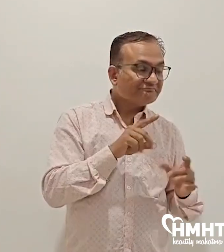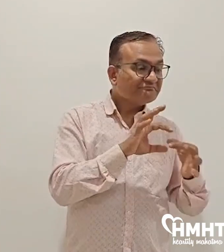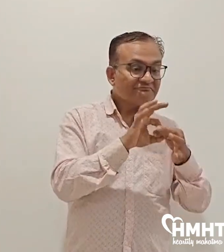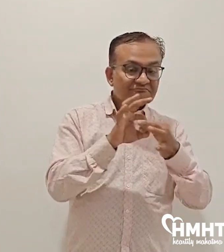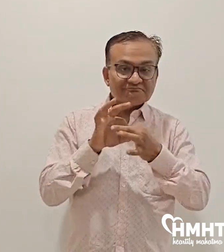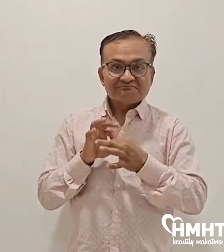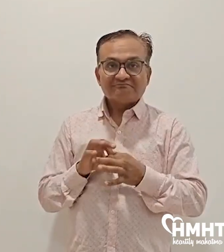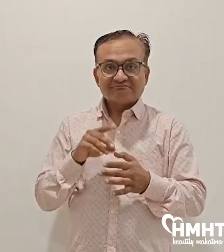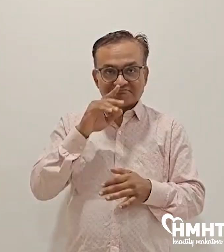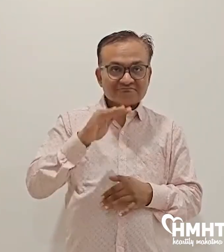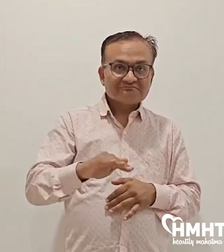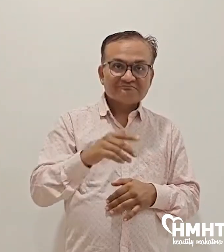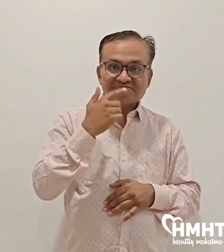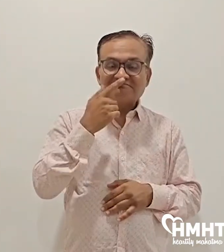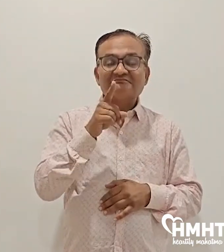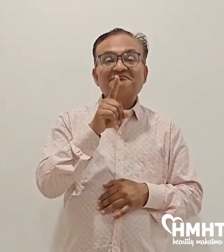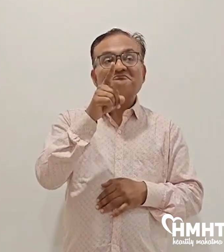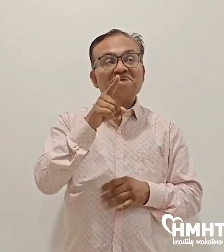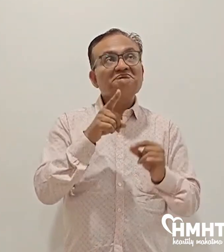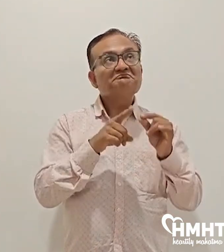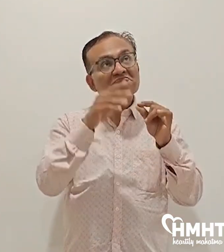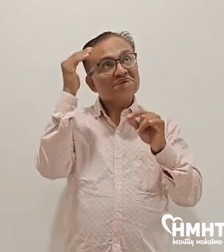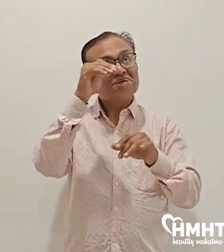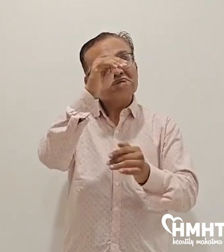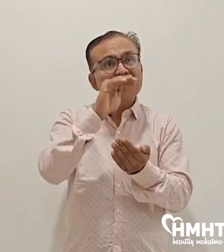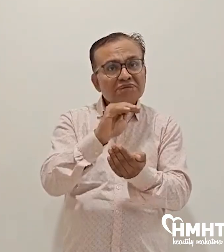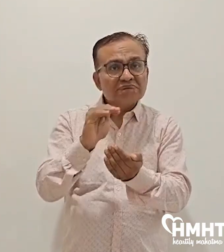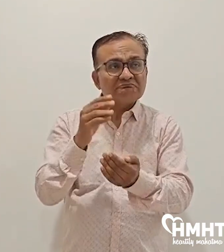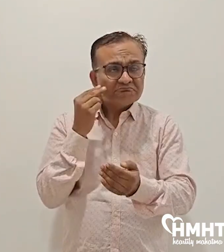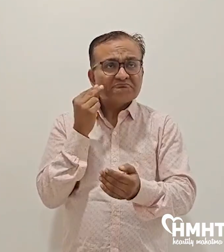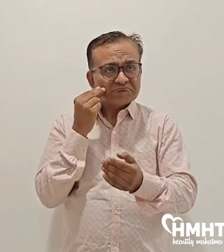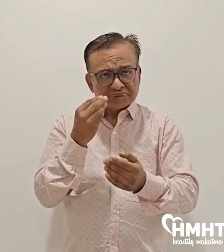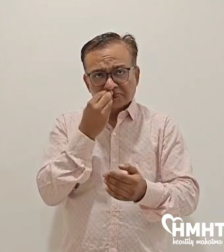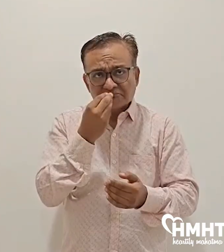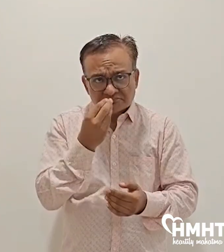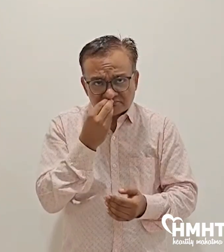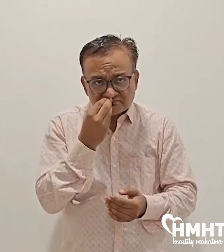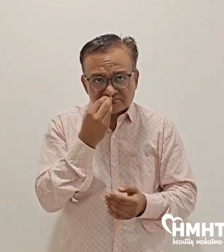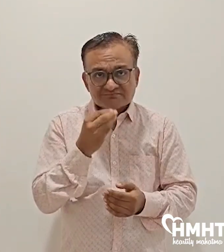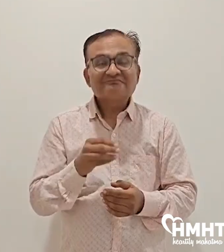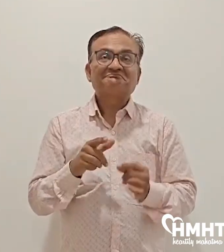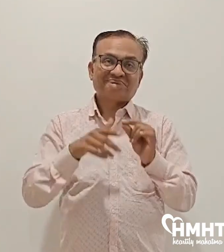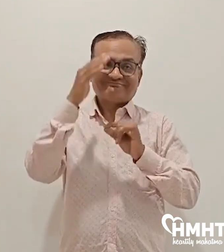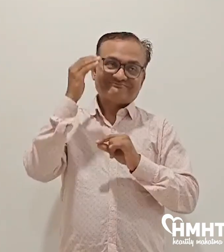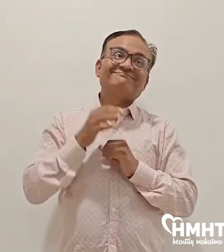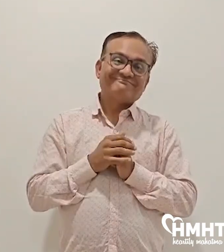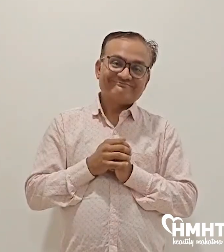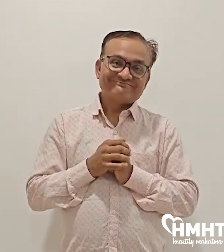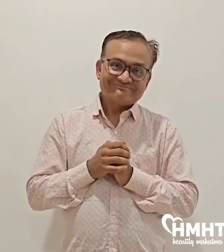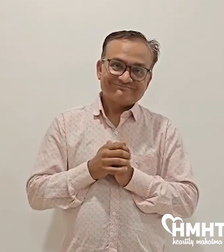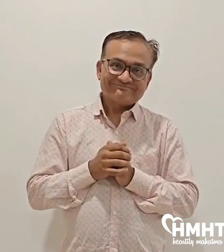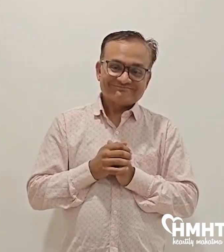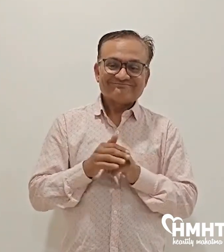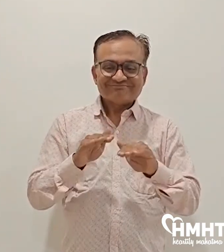નાના નાના ચોકલેટ રાવલ ગાવ આવતી હતી તે દાડે. રાવળ ગાવ આવે ને. અને જ્યારે મારી મમ્મી કહેતી